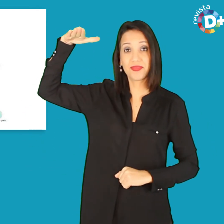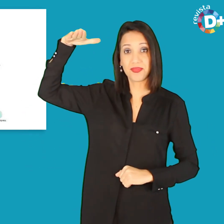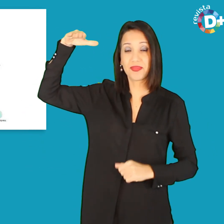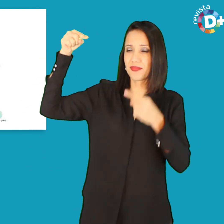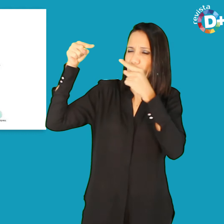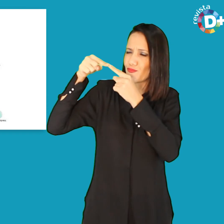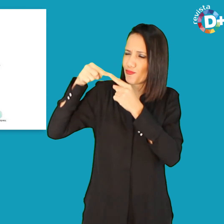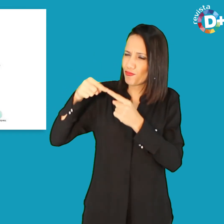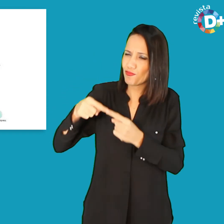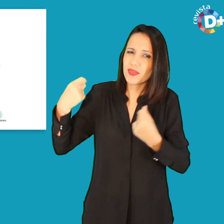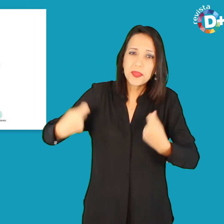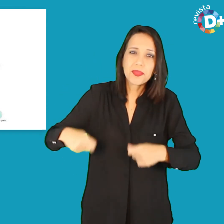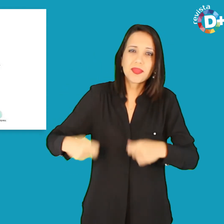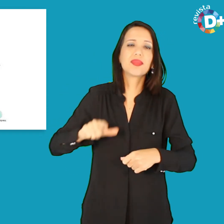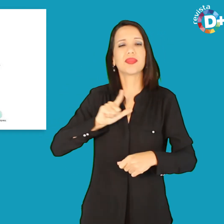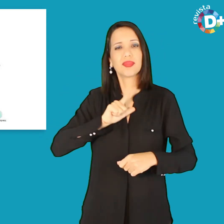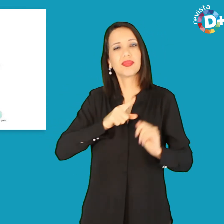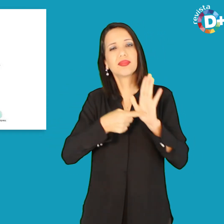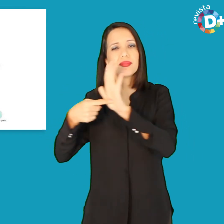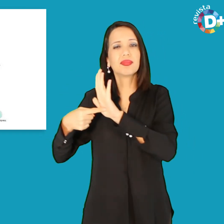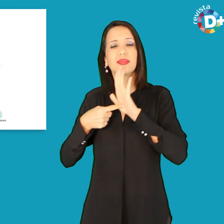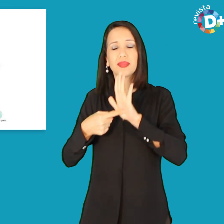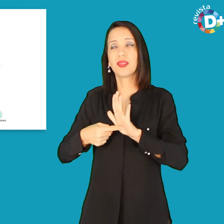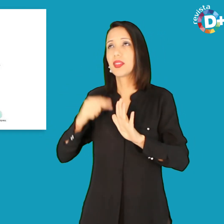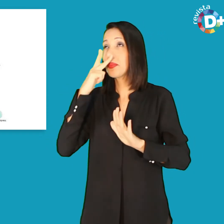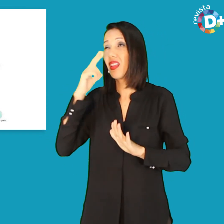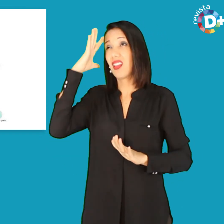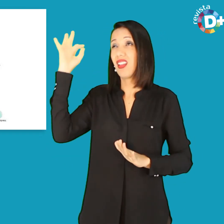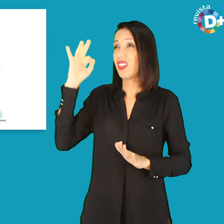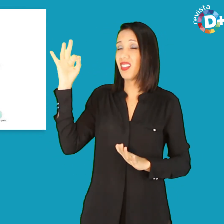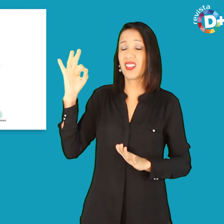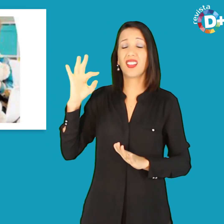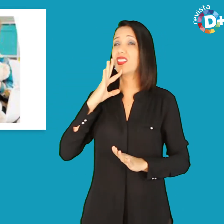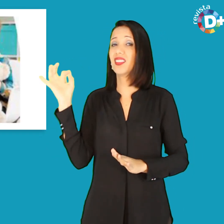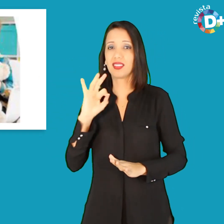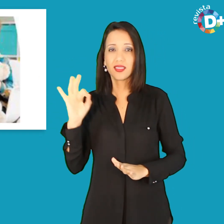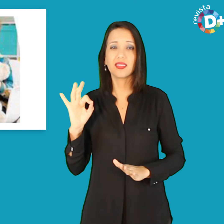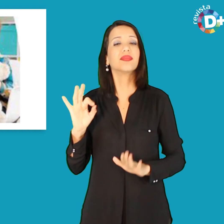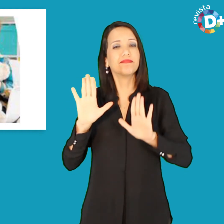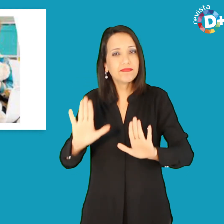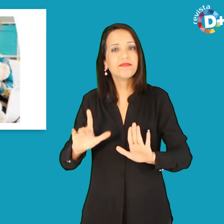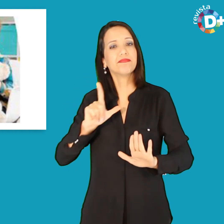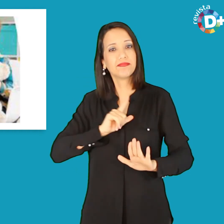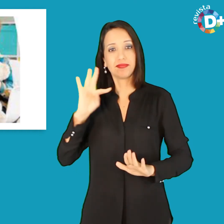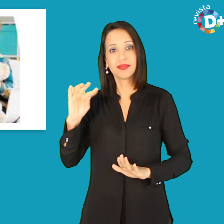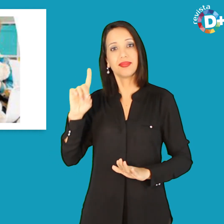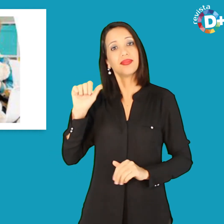é preciso desmistificar o fantasma do desconhecido. TDAH é um transtorno fácil de lidar, que não incapacita ninguém de